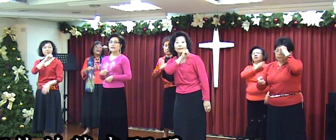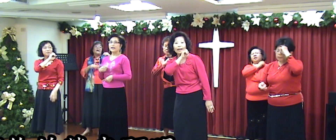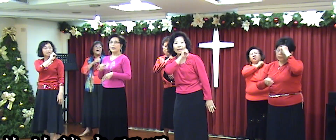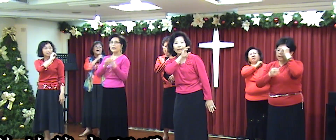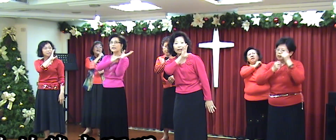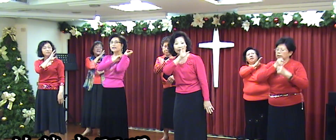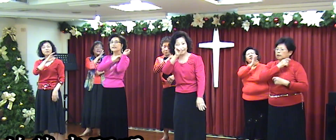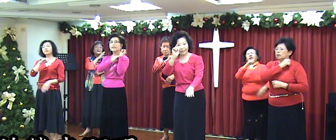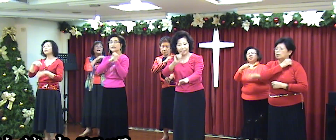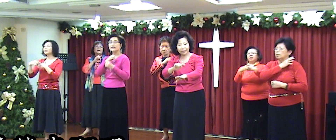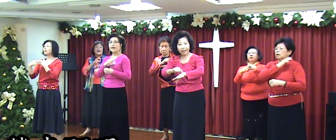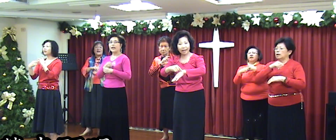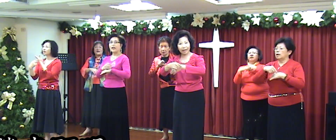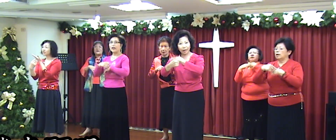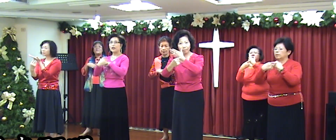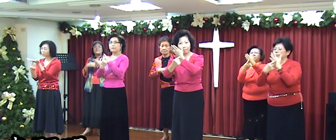的阳光遍地。